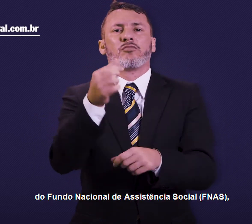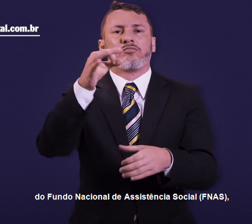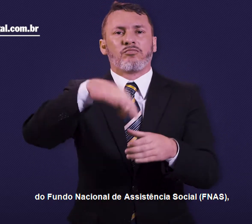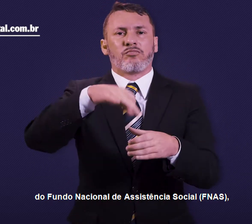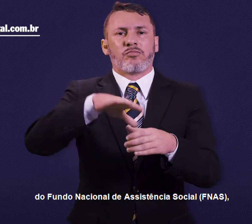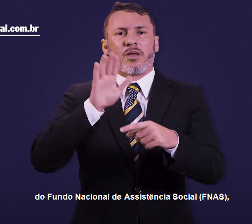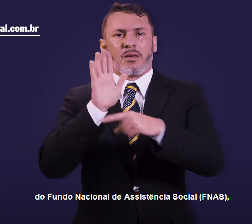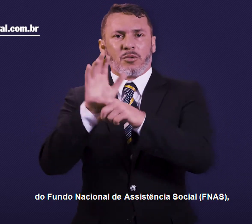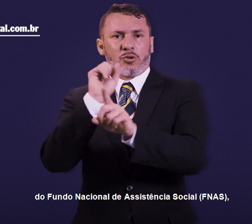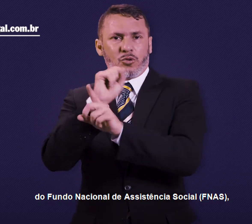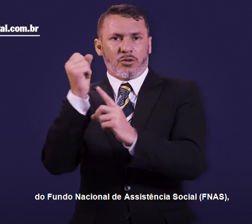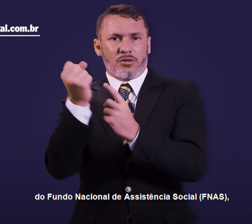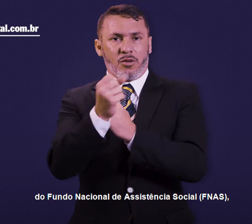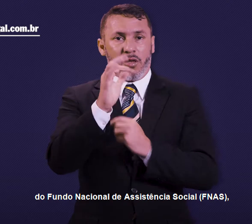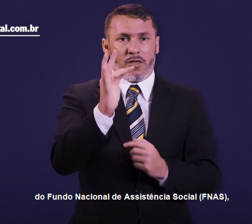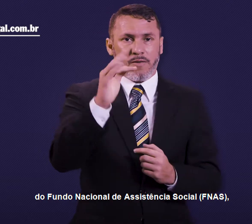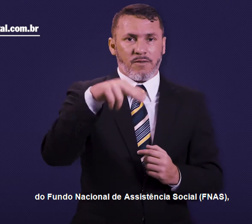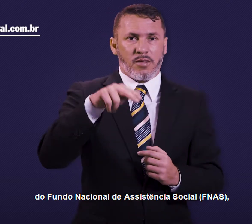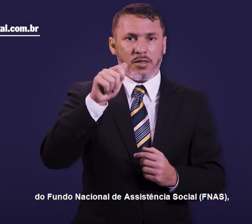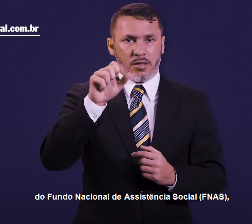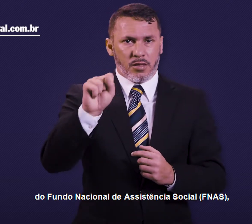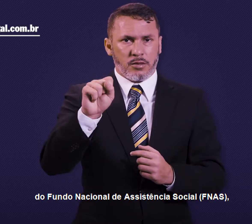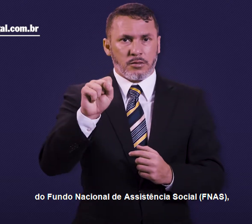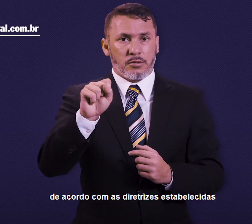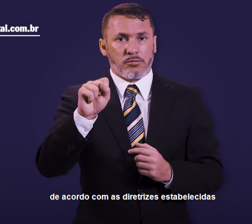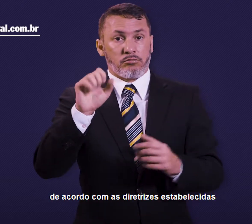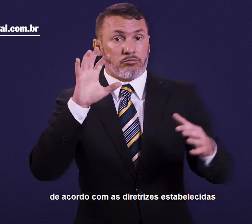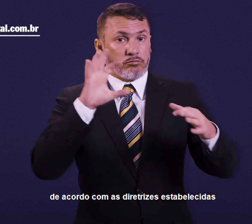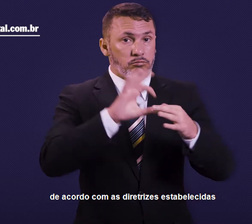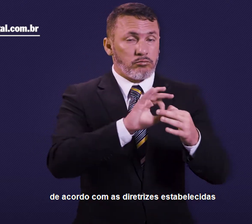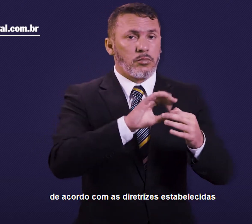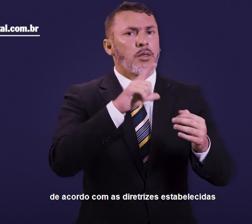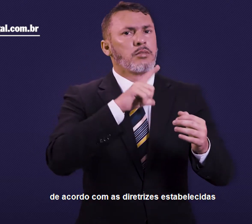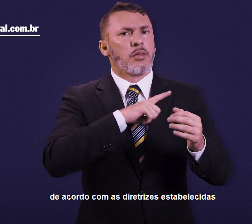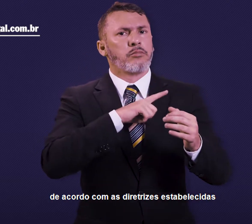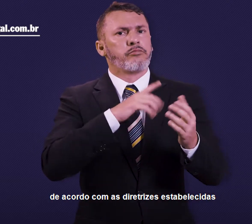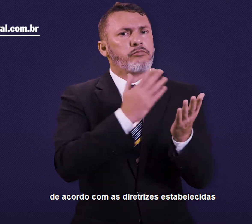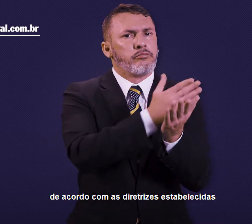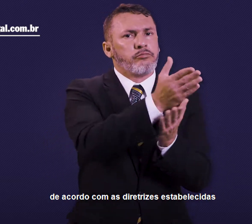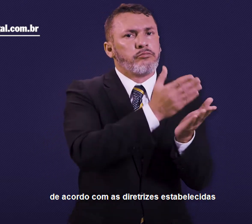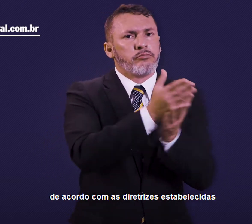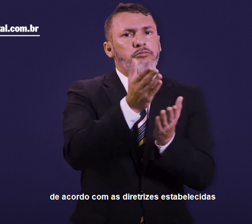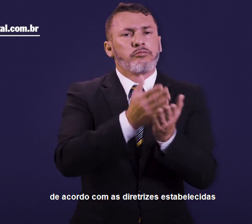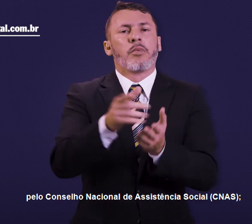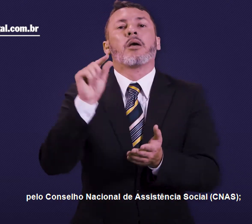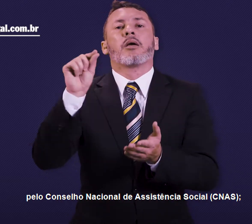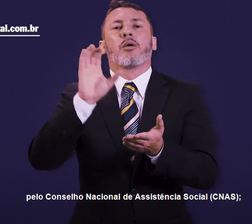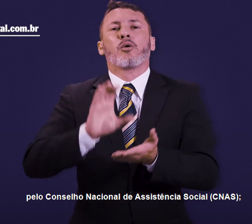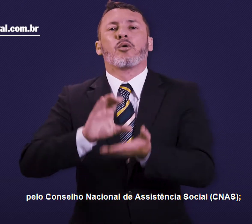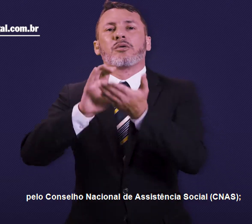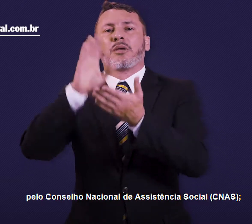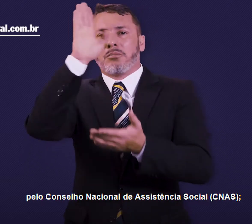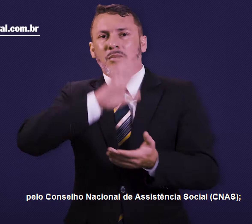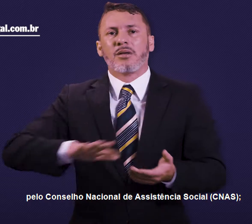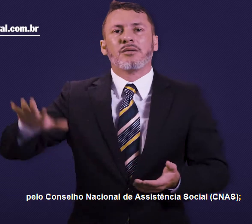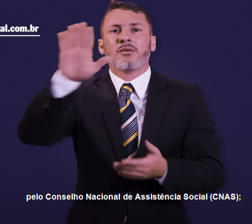de Assistência Social, FNAS, de acordo com as diretrizes estabelecidas pelo Conselho Nacional de